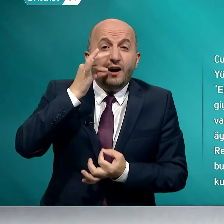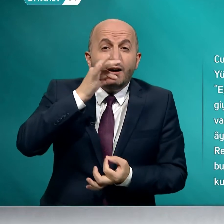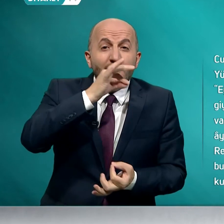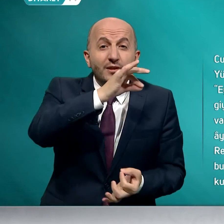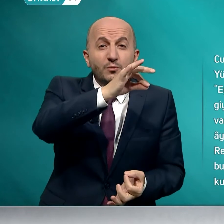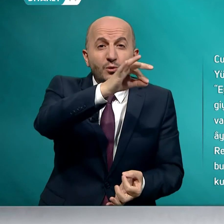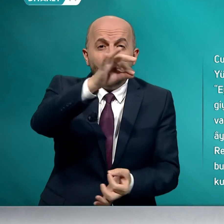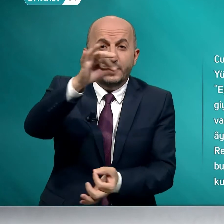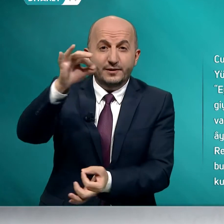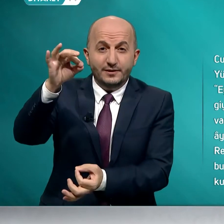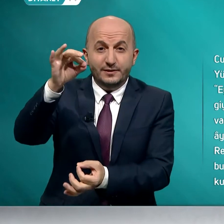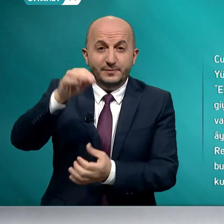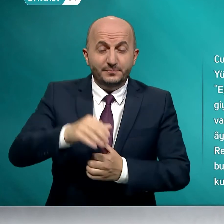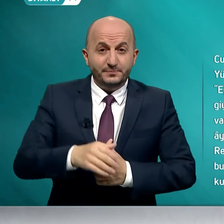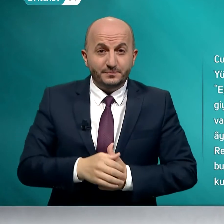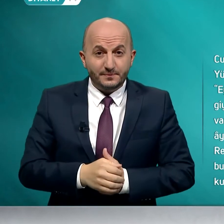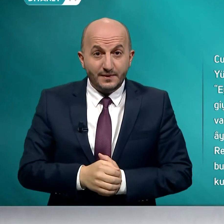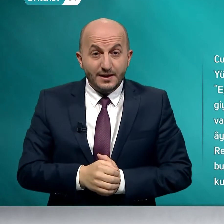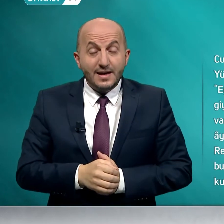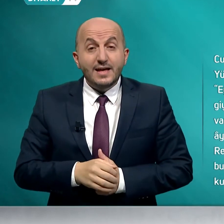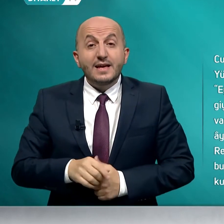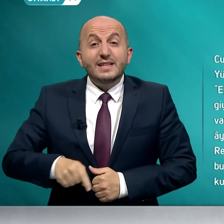Ey Adem oğulları!